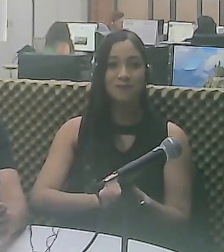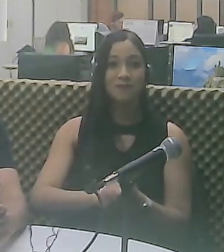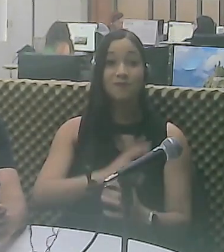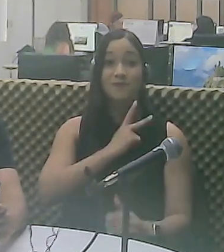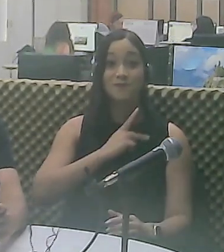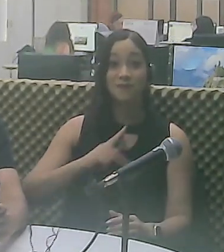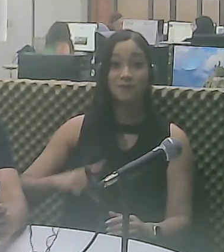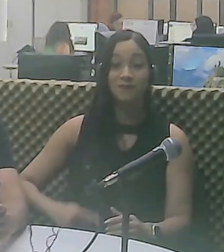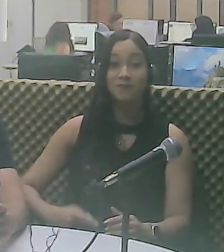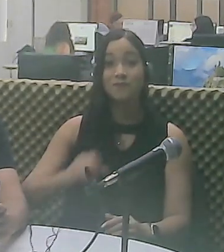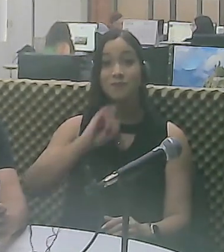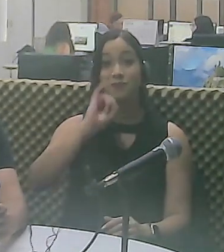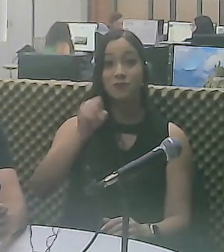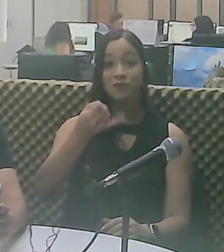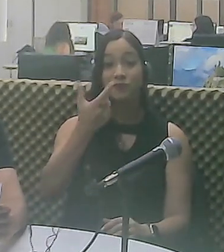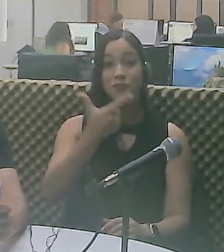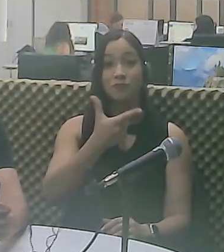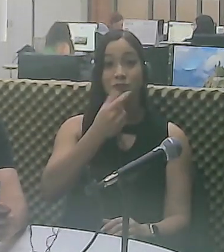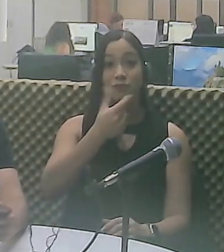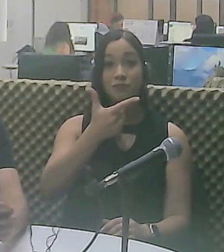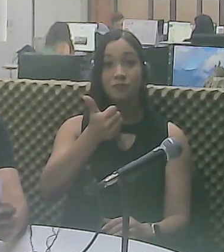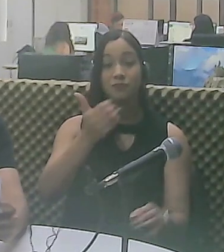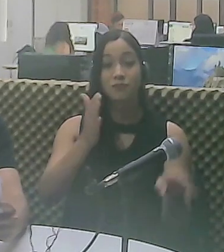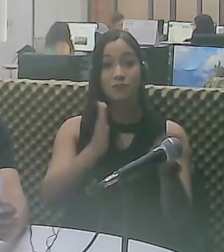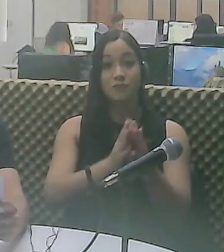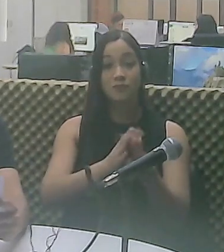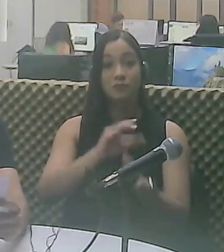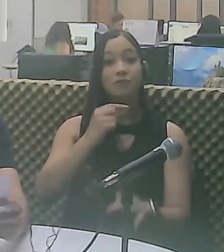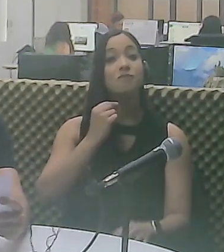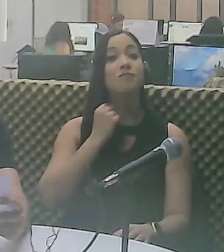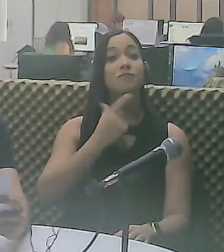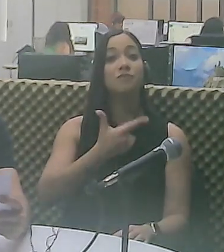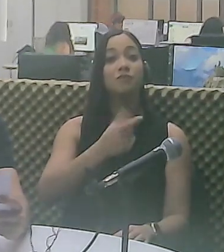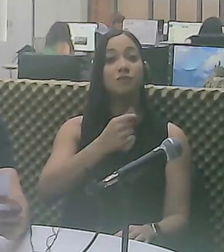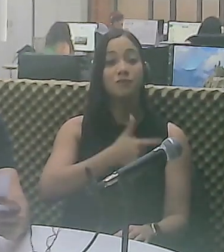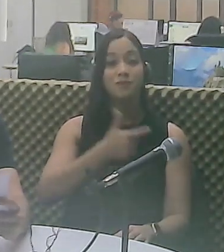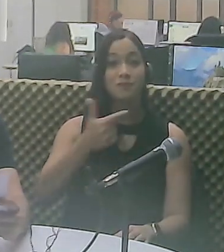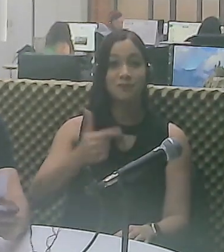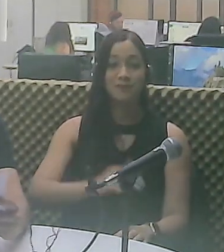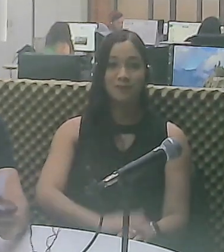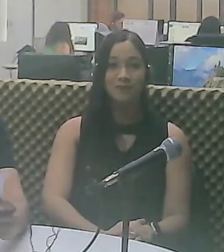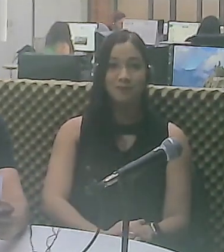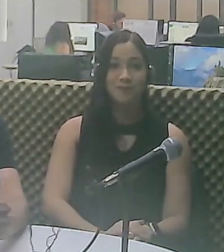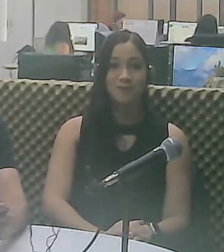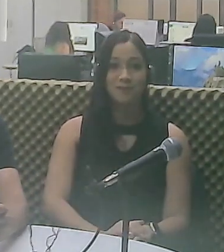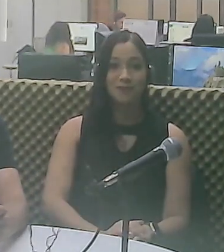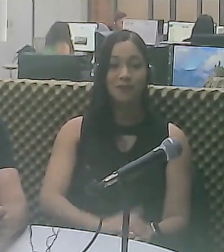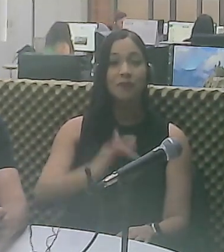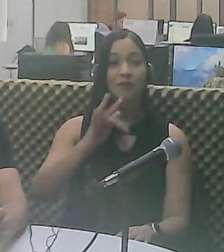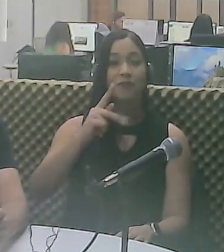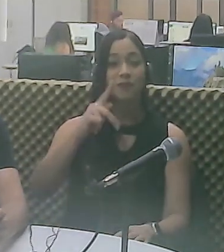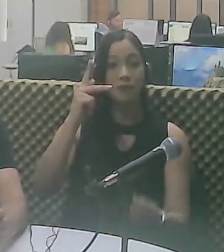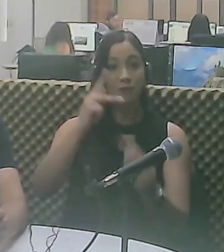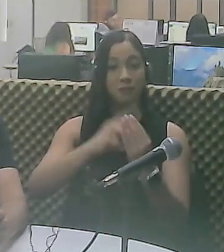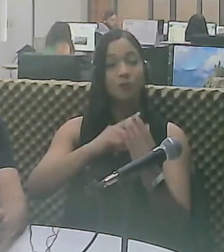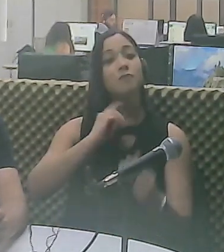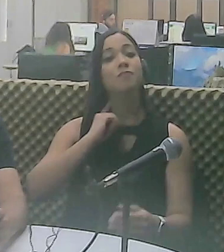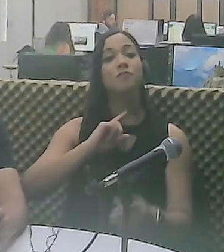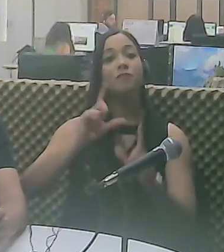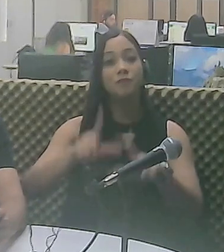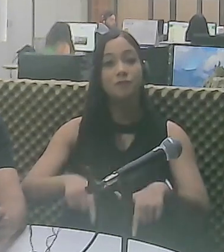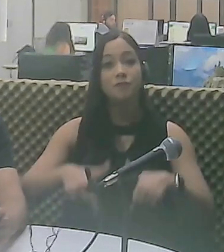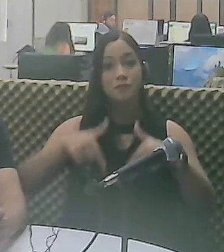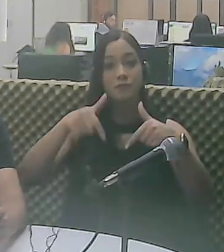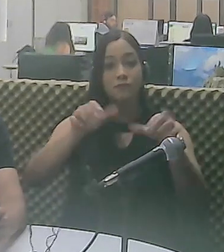foi presidente do Fórum de Janeiro de 2021 até maio de 2022 o fórum dos Procon os mineiros atua na